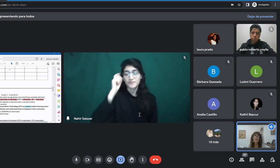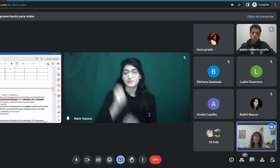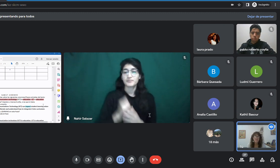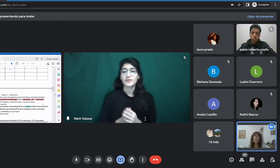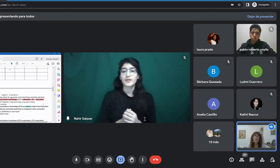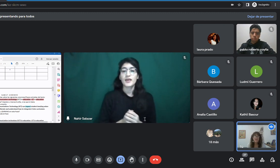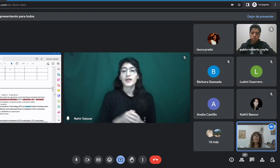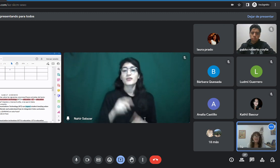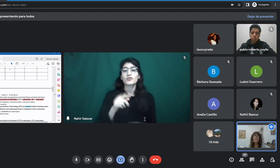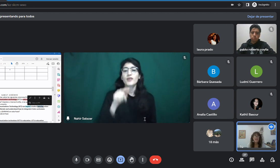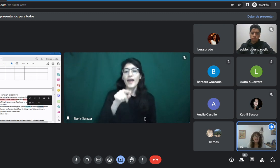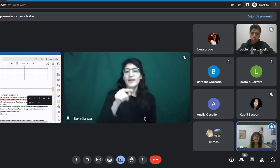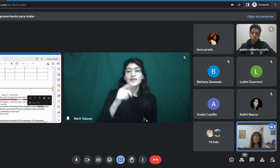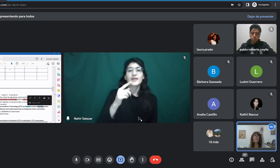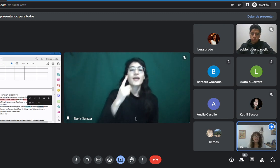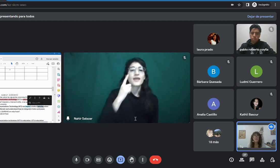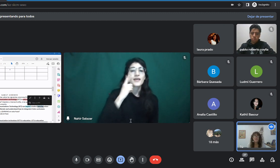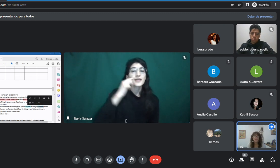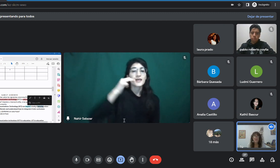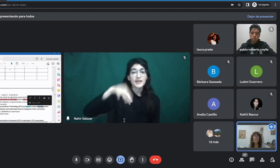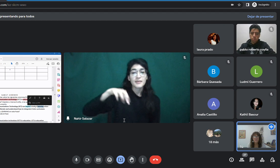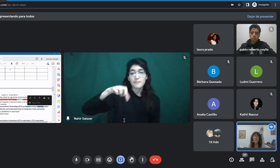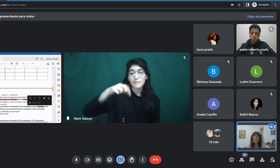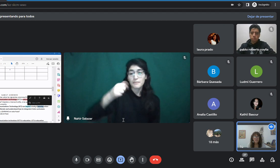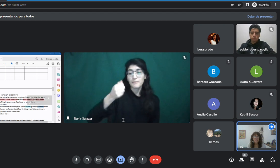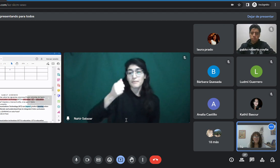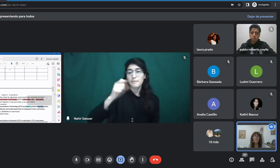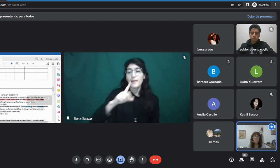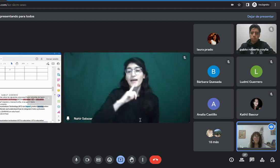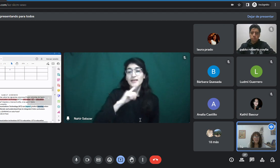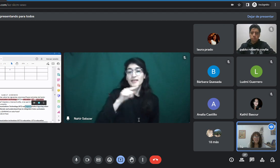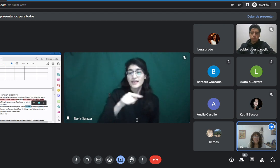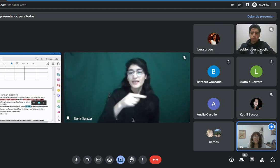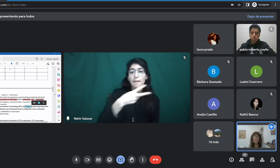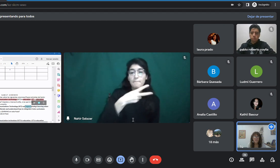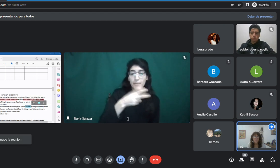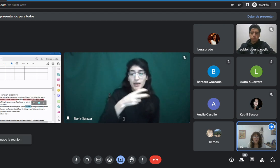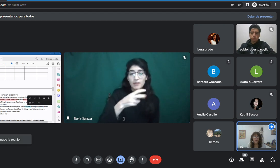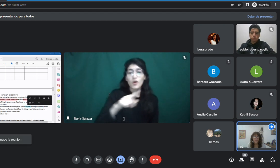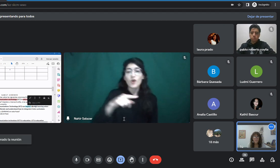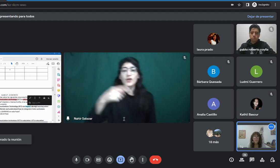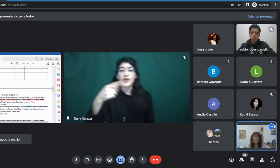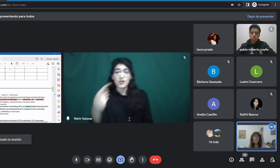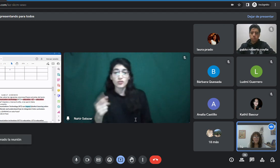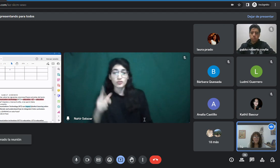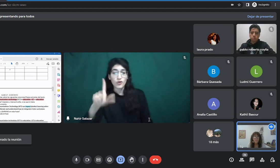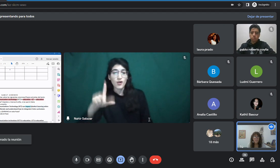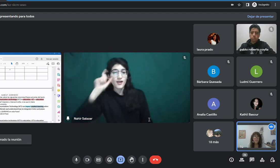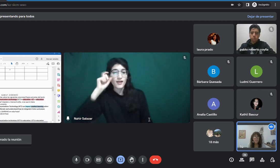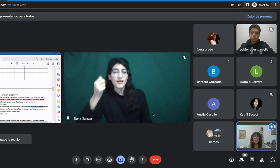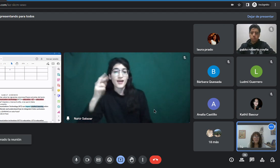verbo y learning es un sustantivo, que forma parte de este bloque.